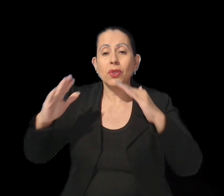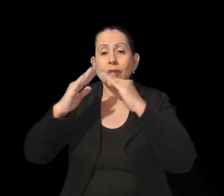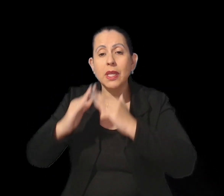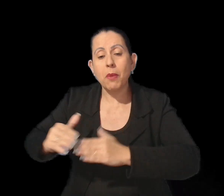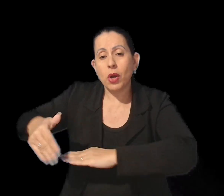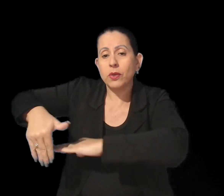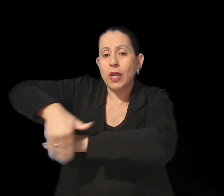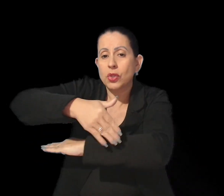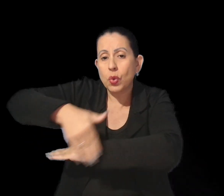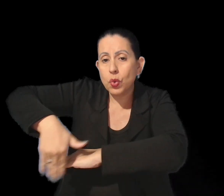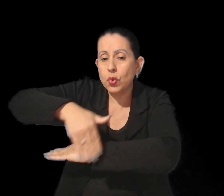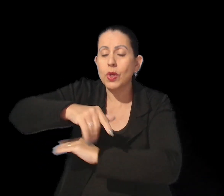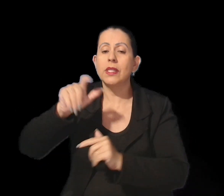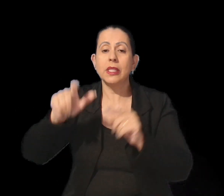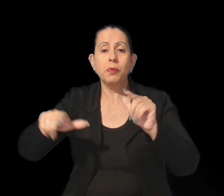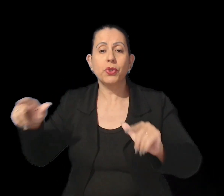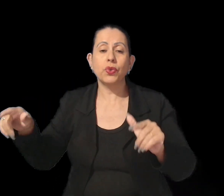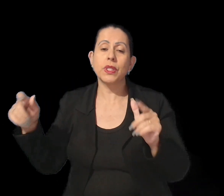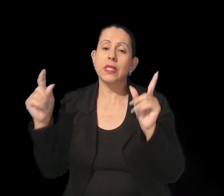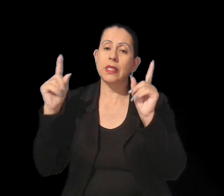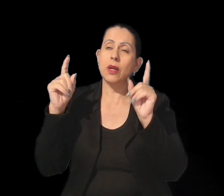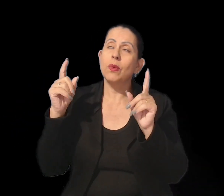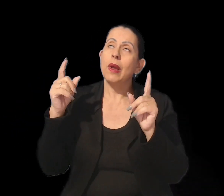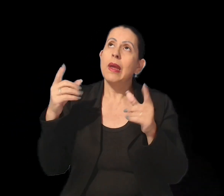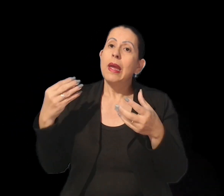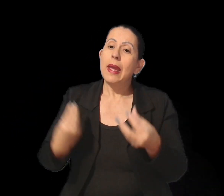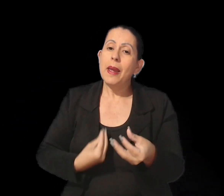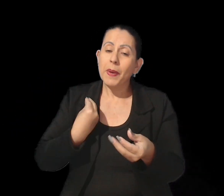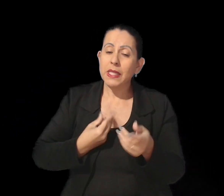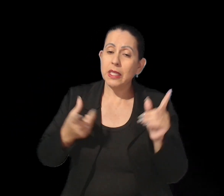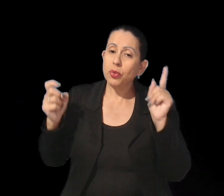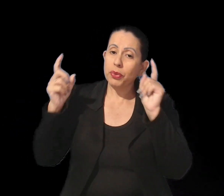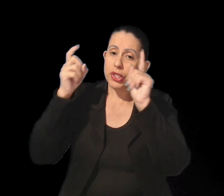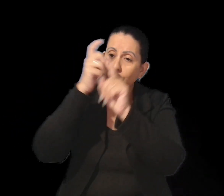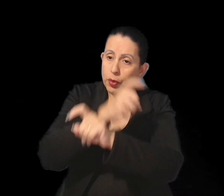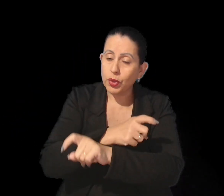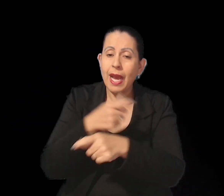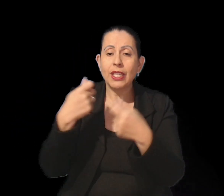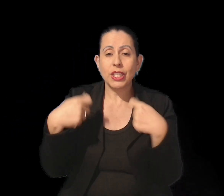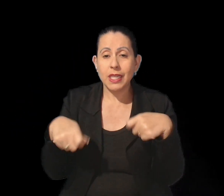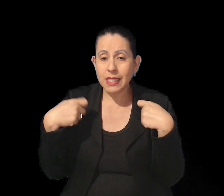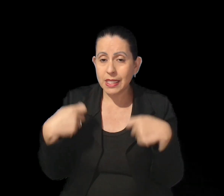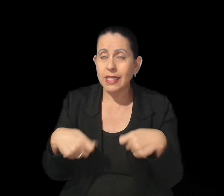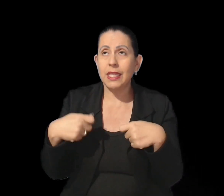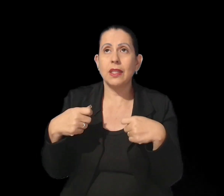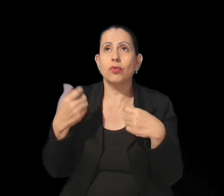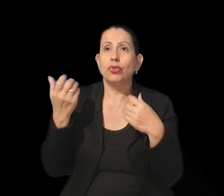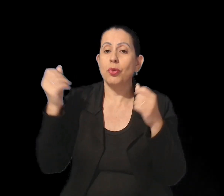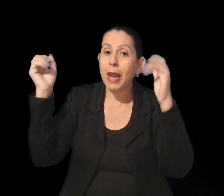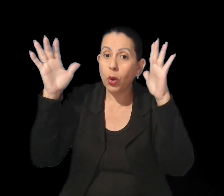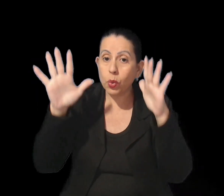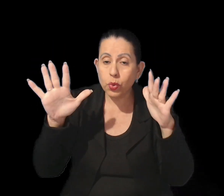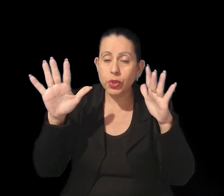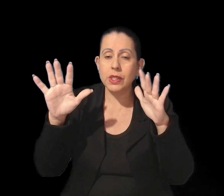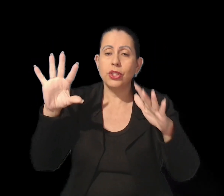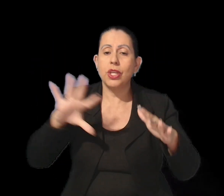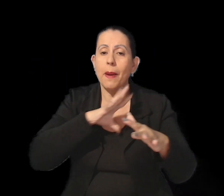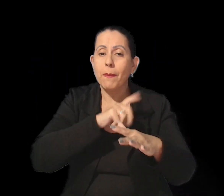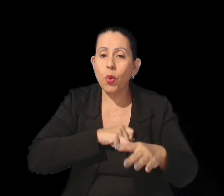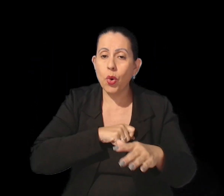pessoas que moram nas ruas, as pessoas que estão passando por dificuldade, que necessitam de uma luz, de amor,